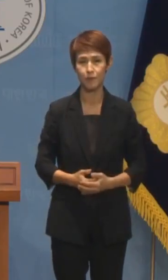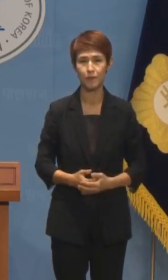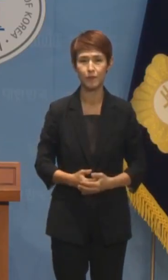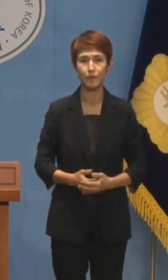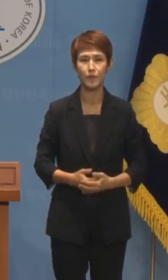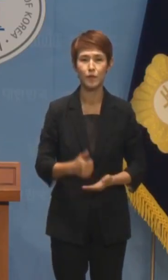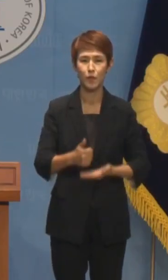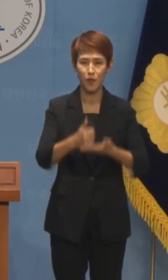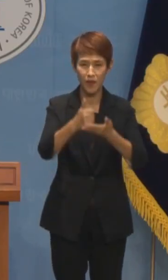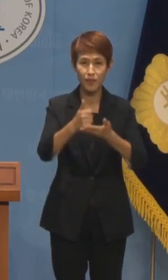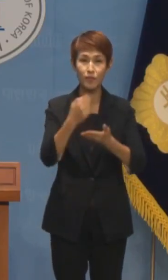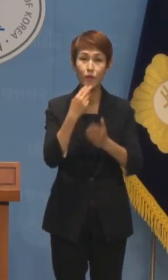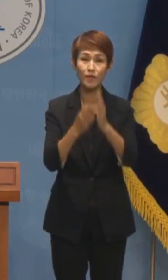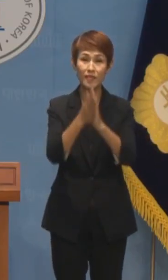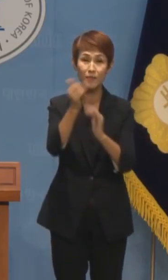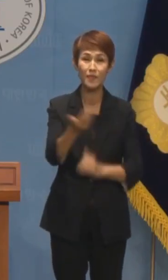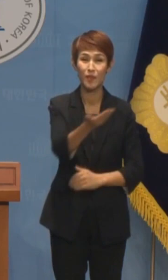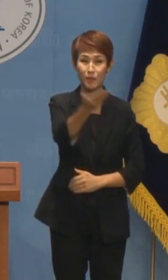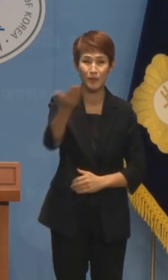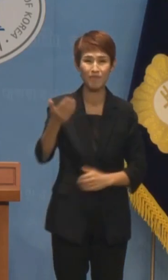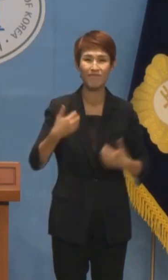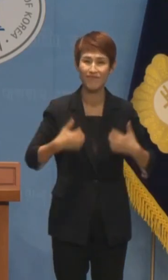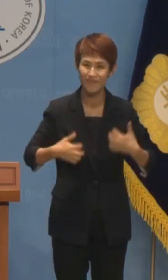존경하고 사랑하는 서울시민 여러분,